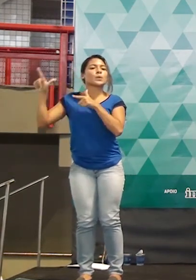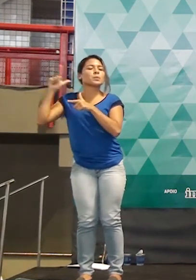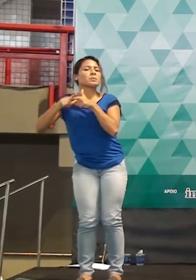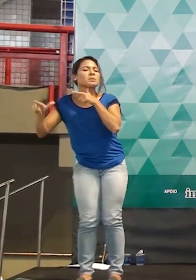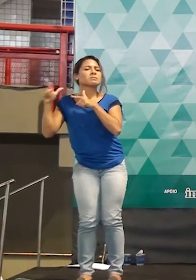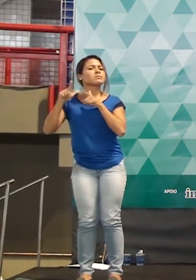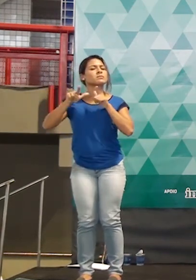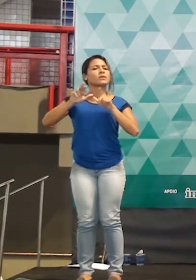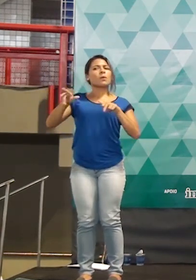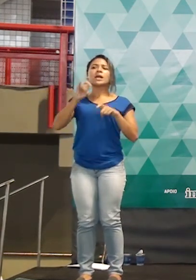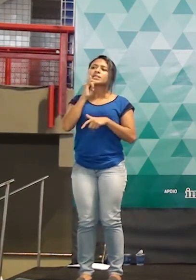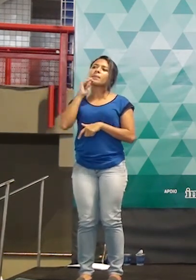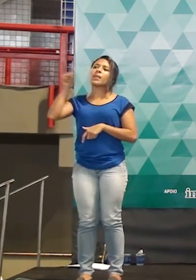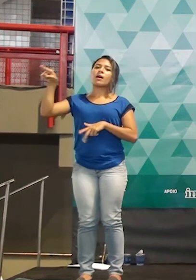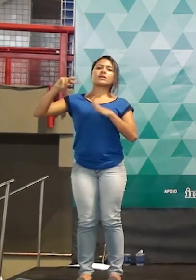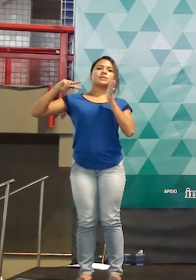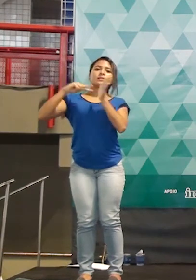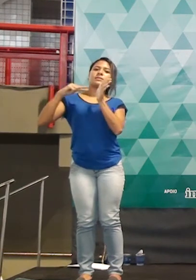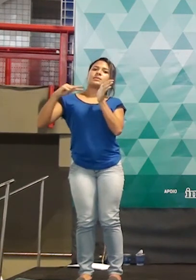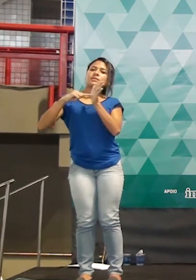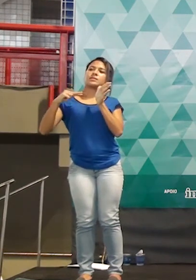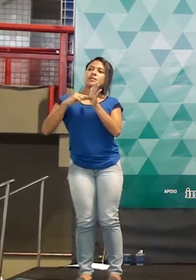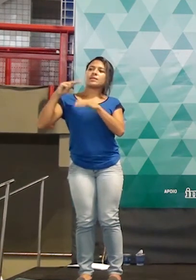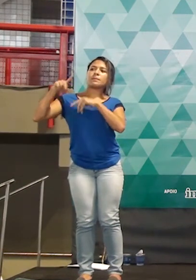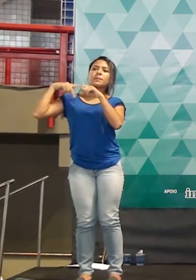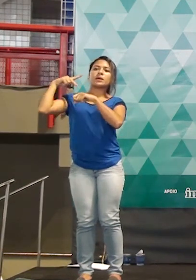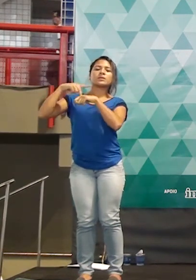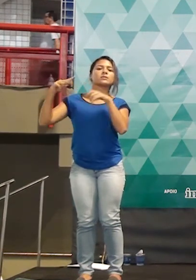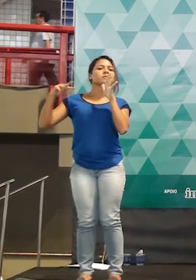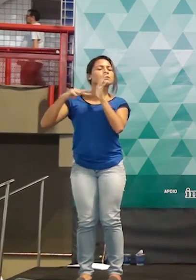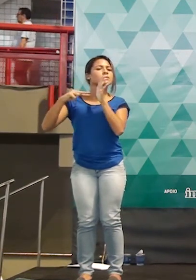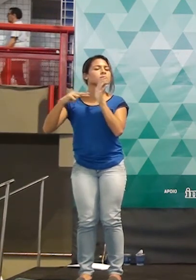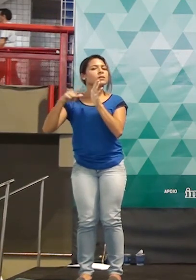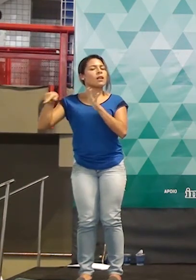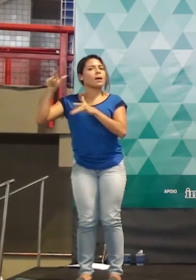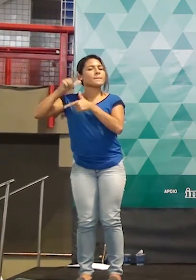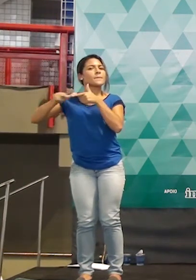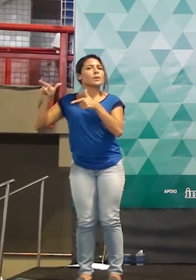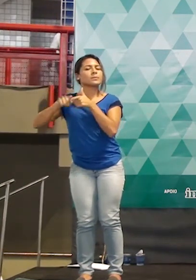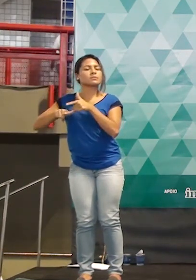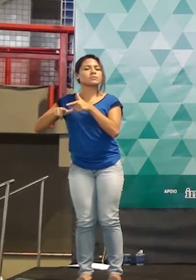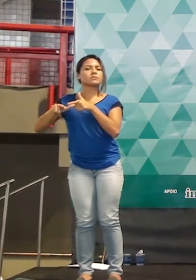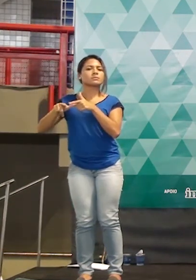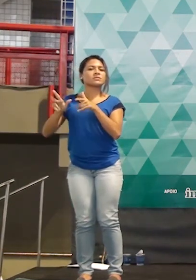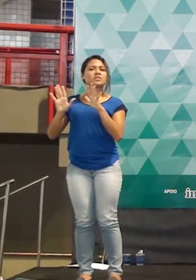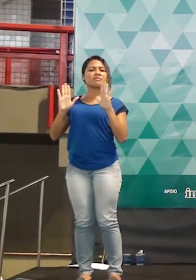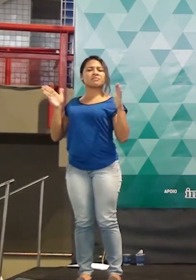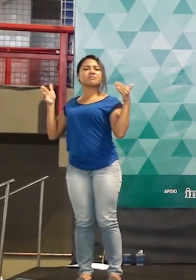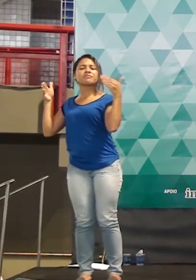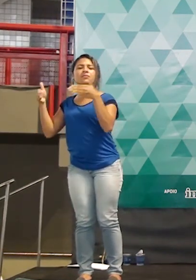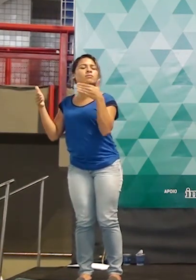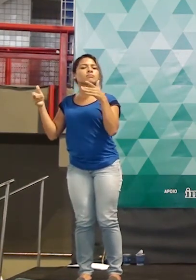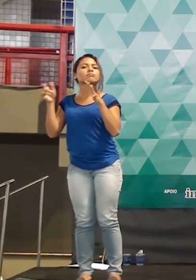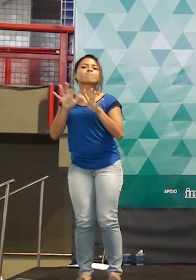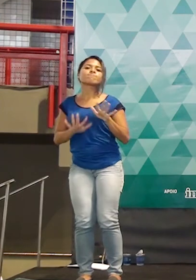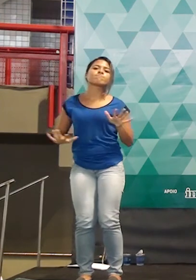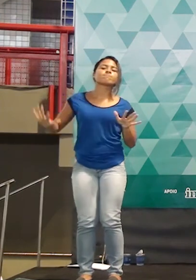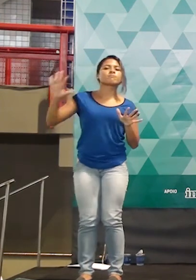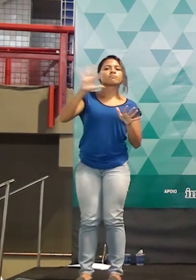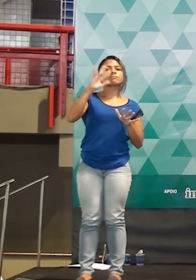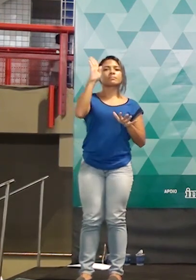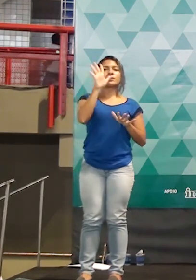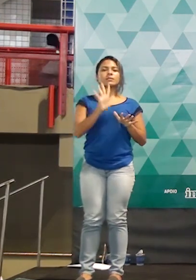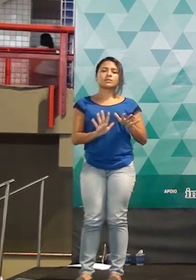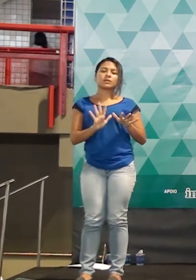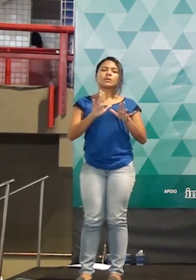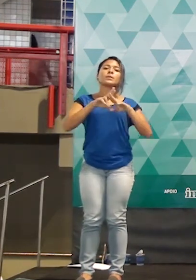imigrantes da Síria, por exemplo, para o seu repertório sociocultural. para que nos seus argumentos, em algum